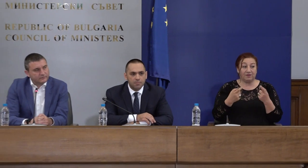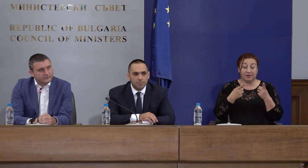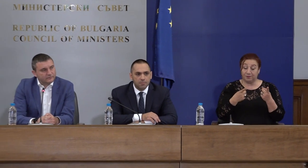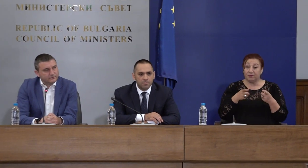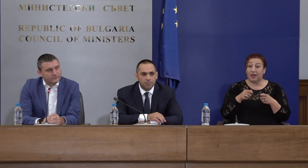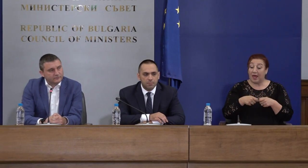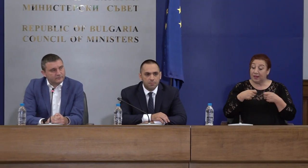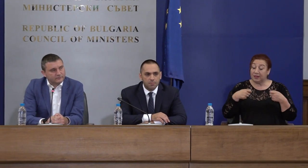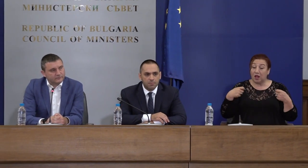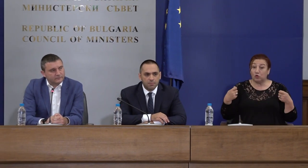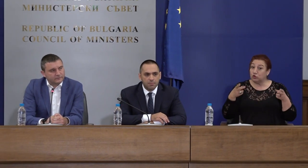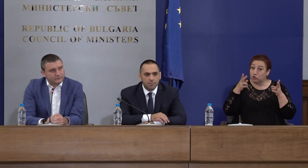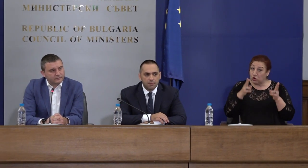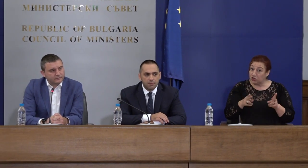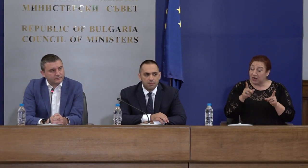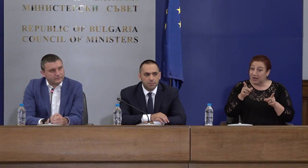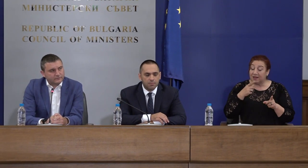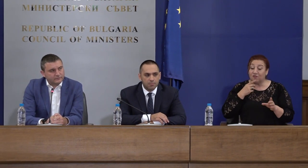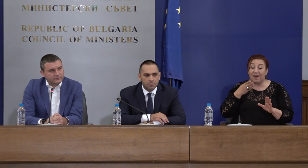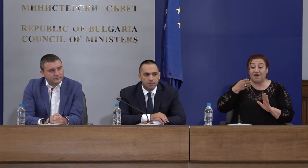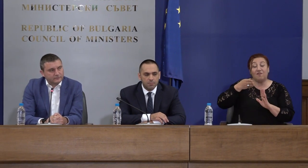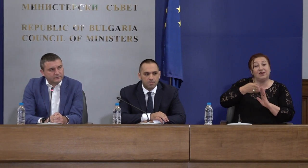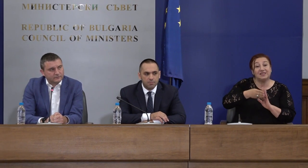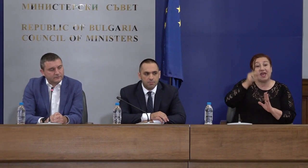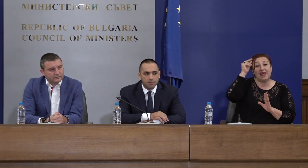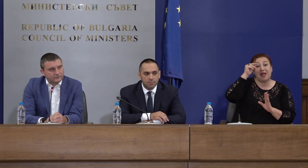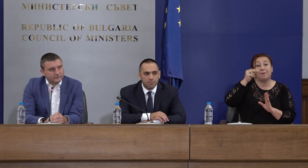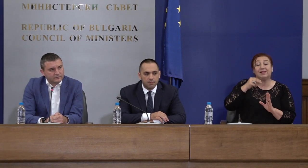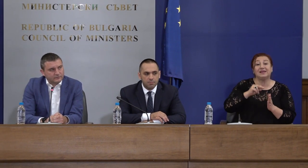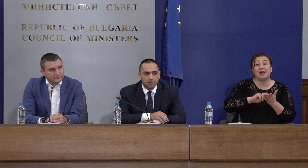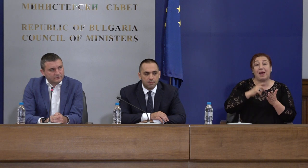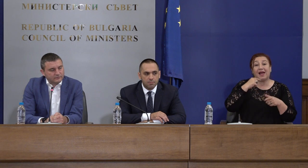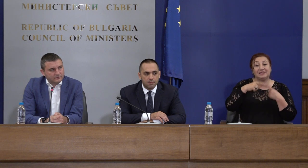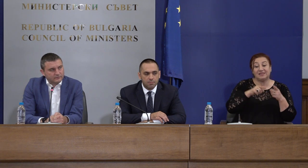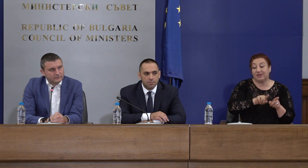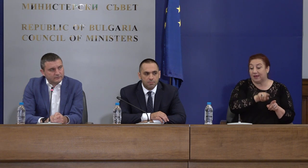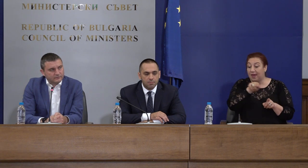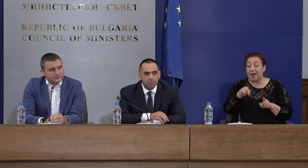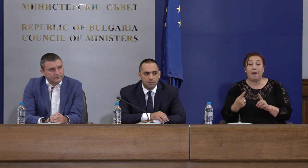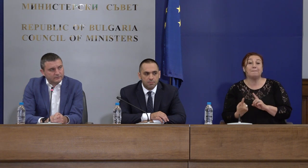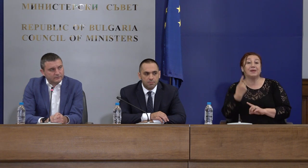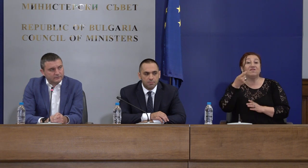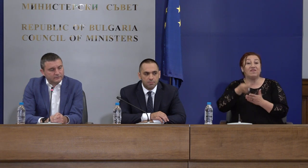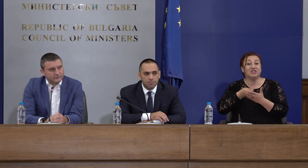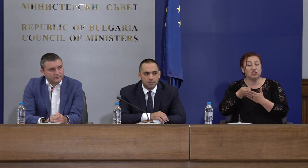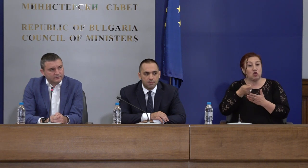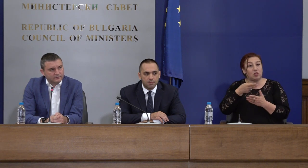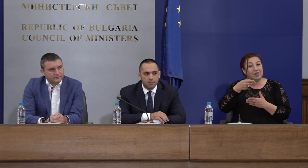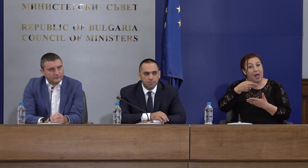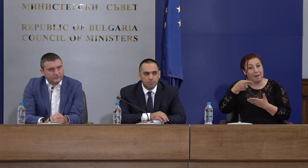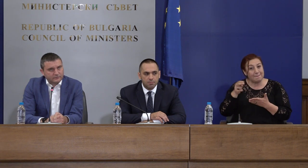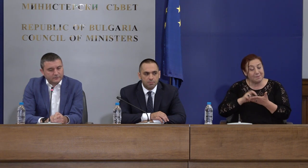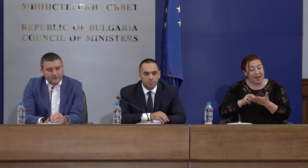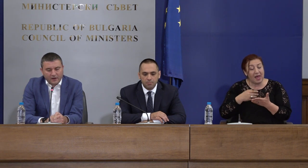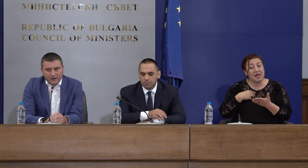това влизане на Българската банка в развитие в ПИП или ще има някакво последващо решение друго за този дял, който